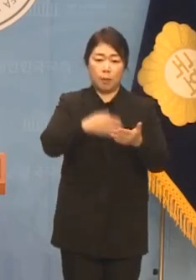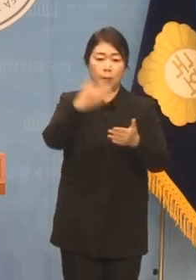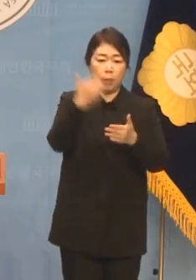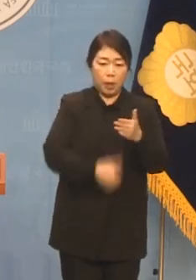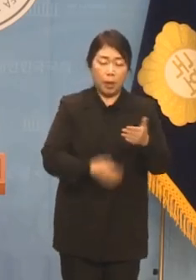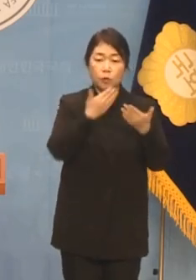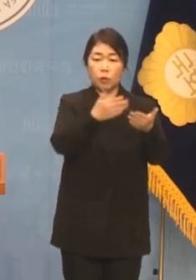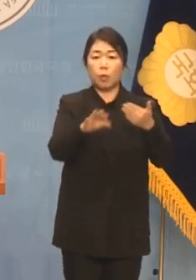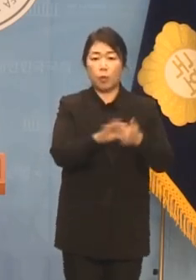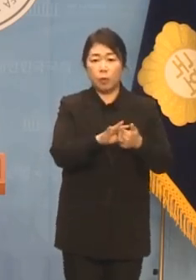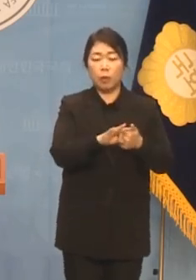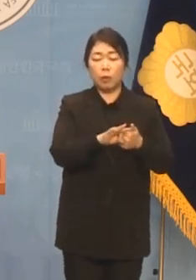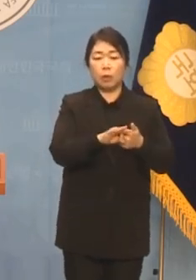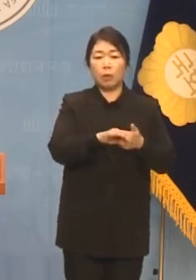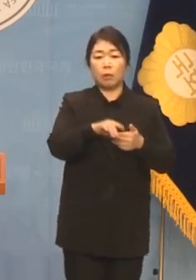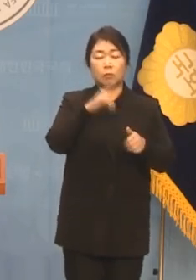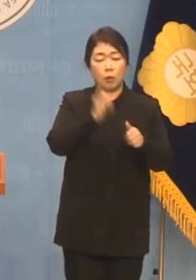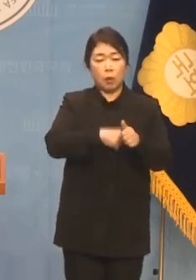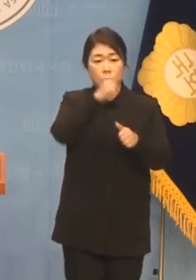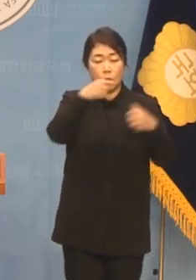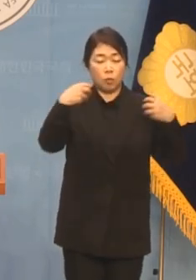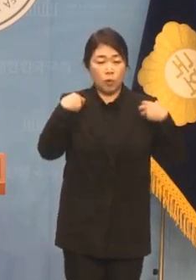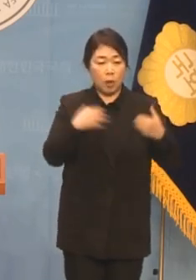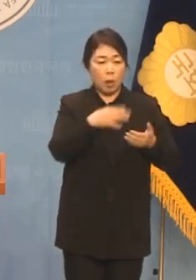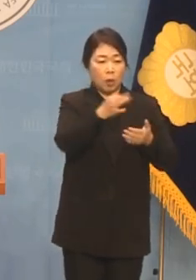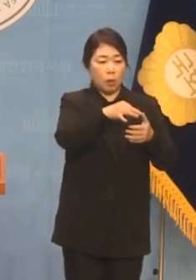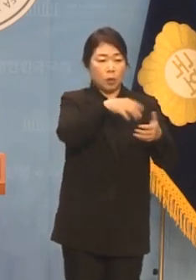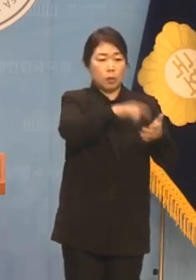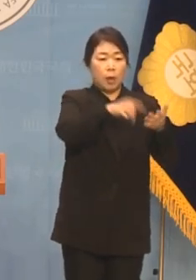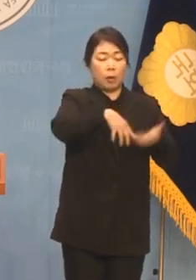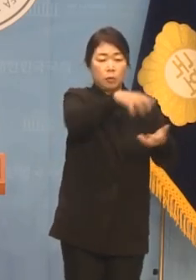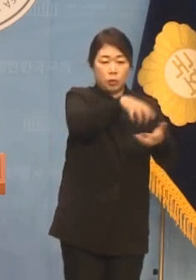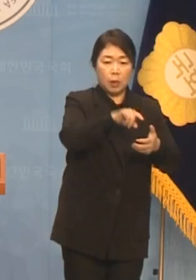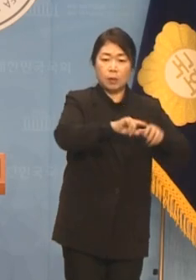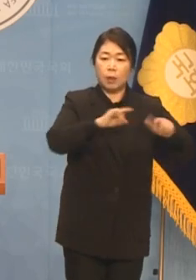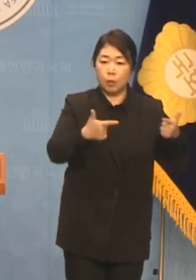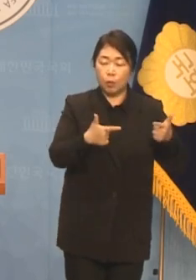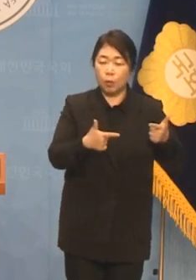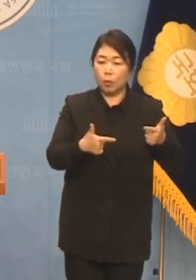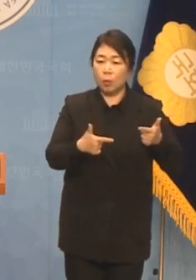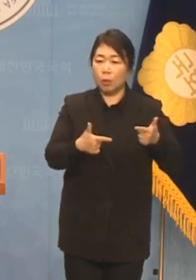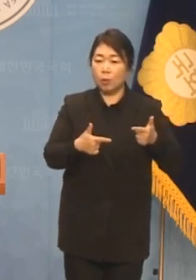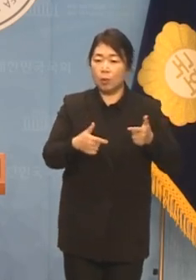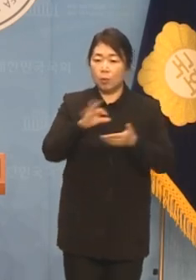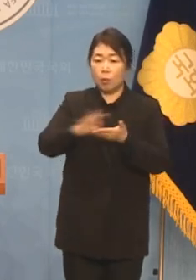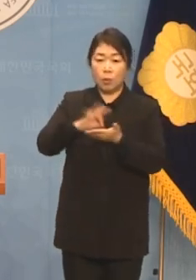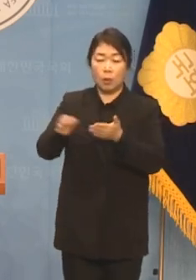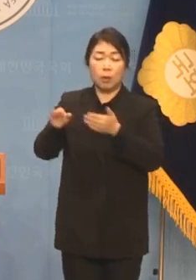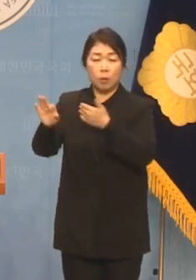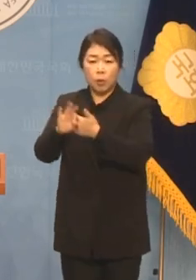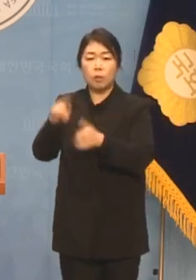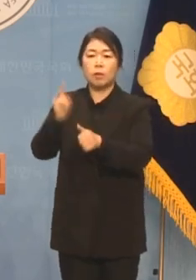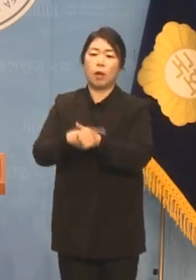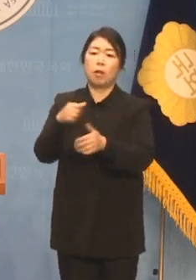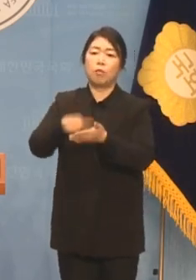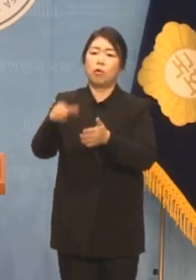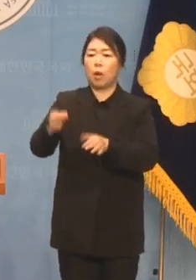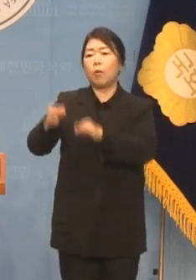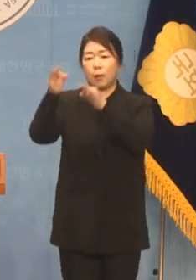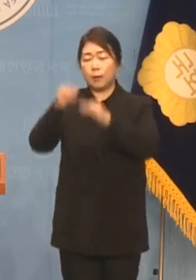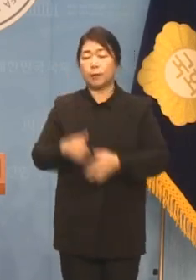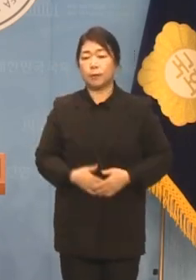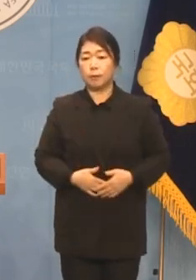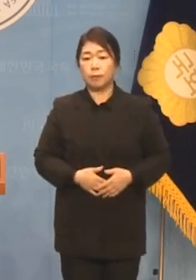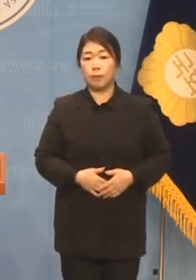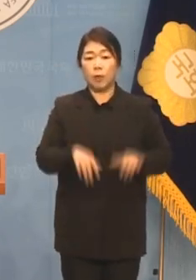않고 시장에 풀어 버린다는 점에선 마찬가지로 물가 인상의 요인일뿐입니다 기후위기에 따른